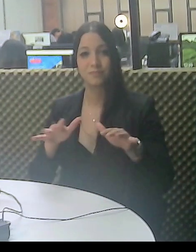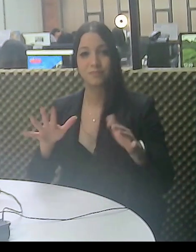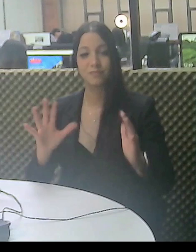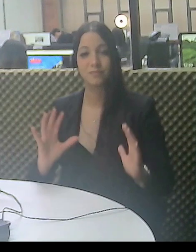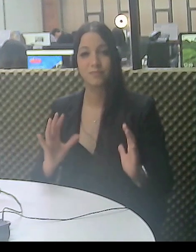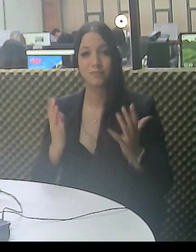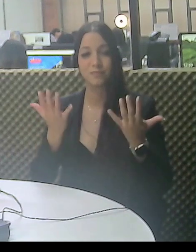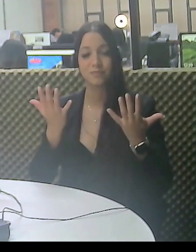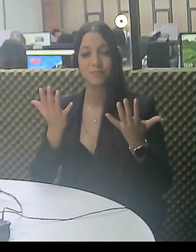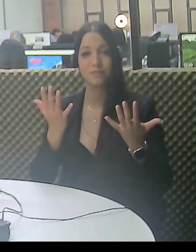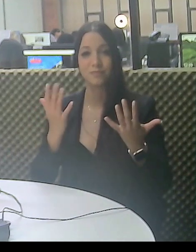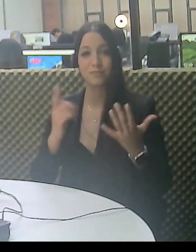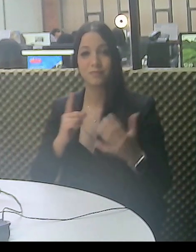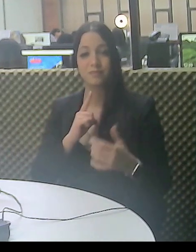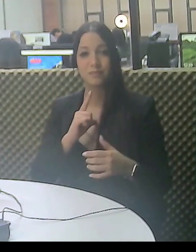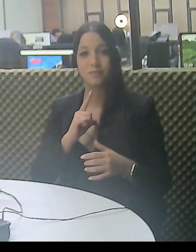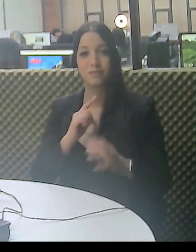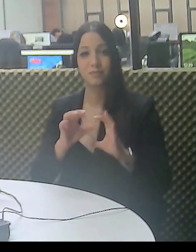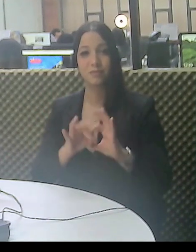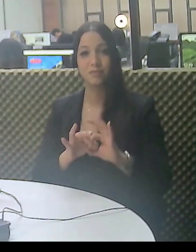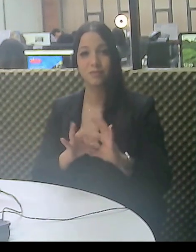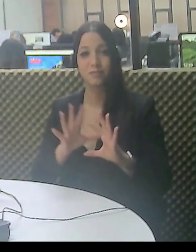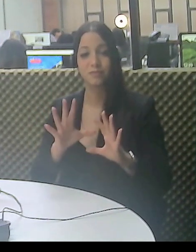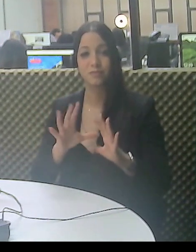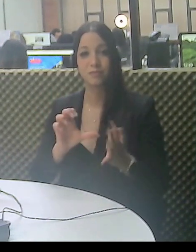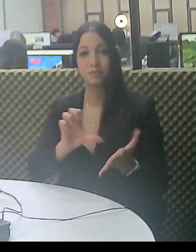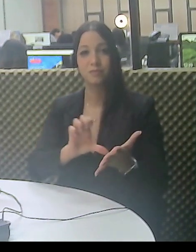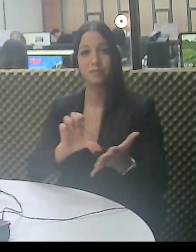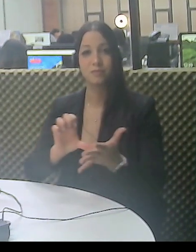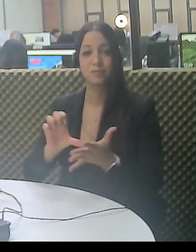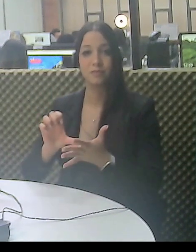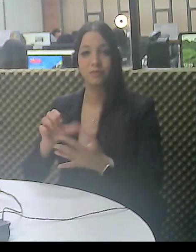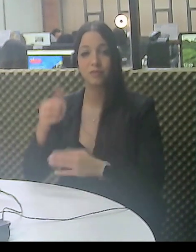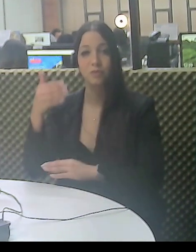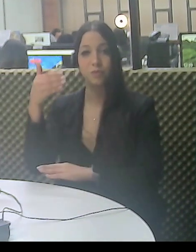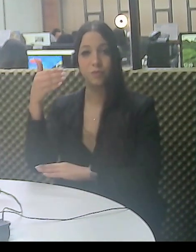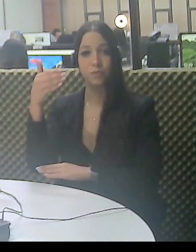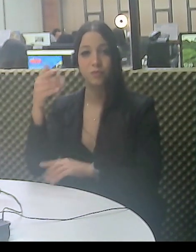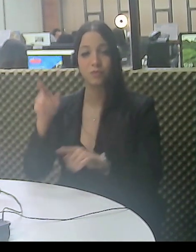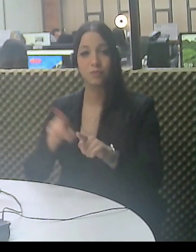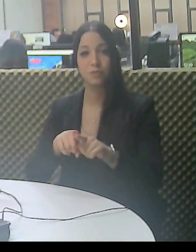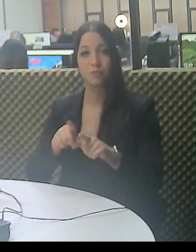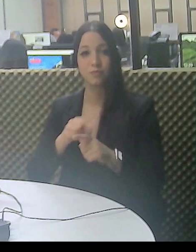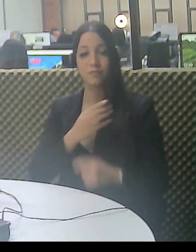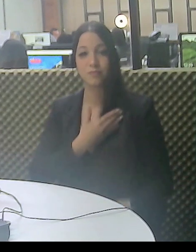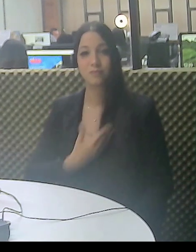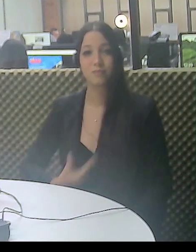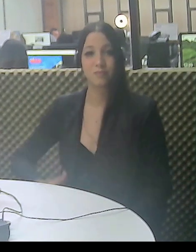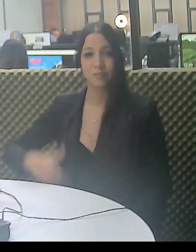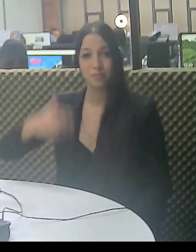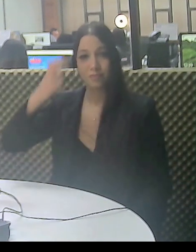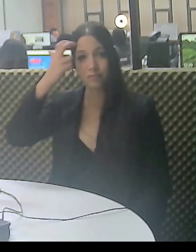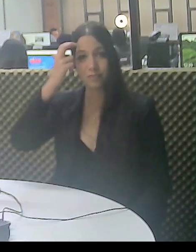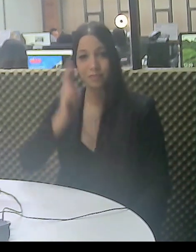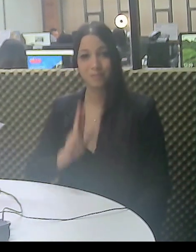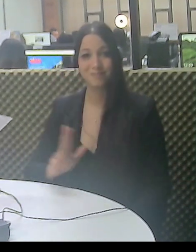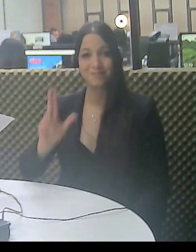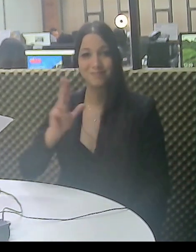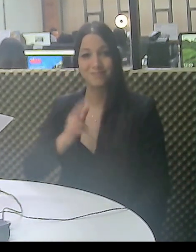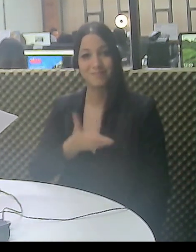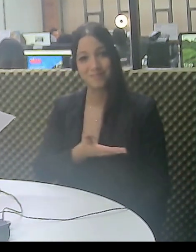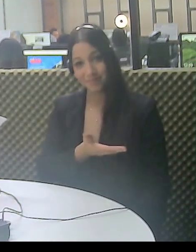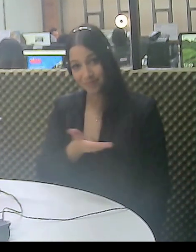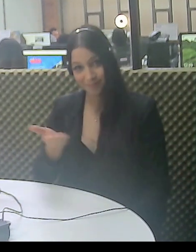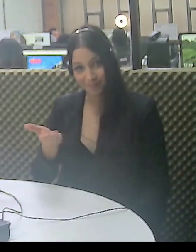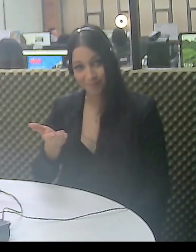o lançamento e está sendo disponibilizada nas redes hoteleiras, nos espaços públicos e culturais de Uberlândia. E você